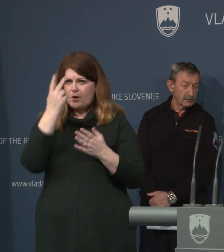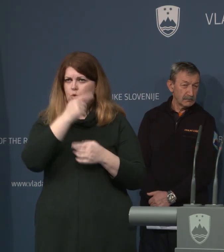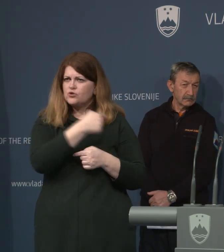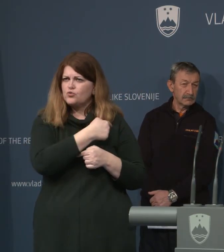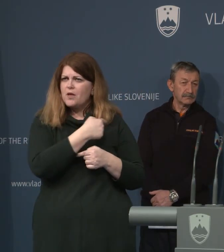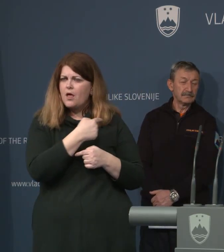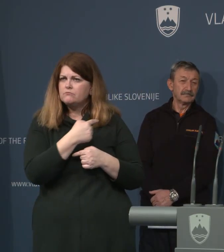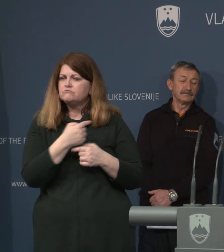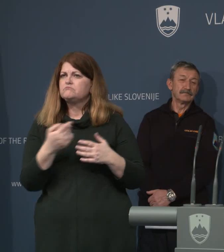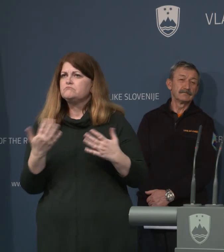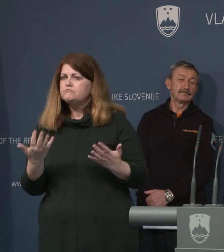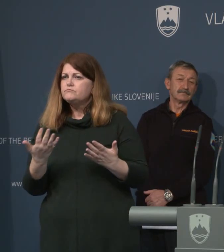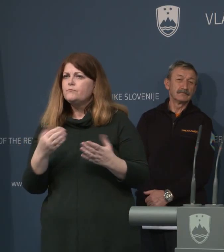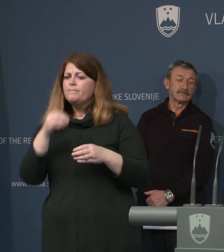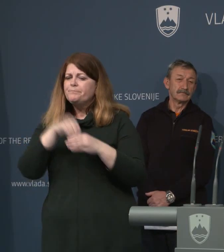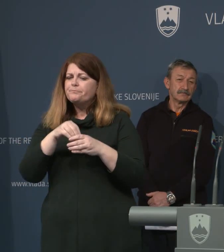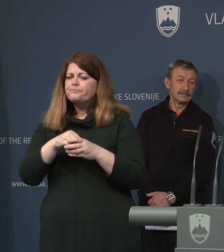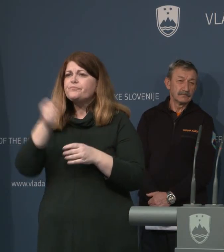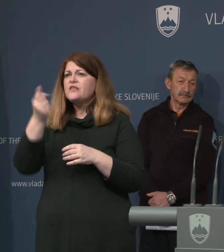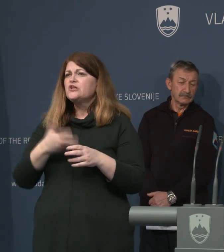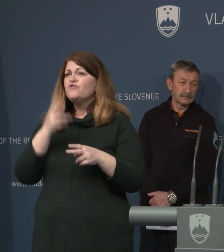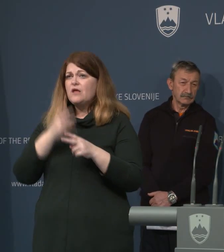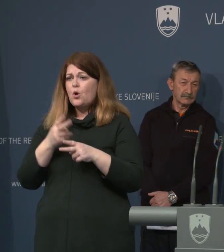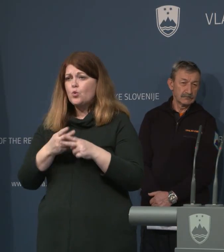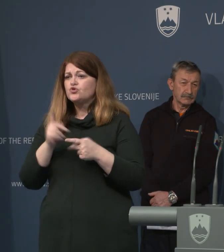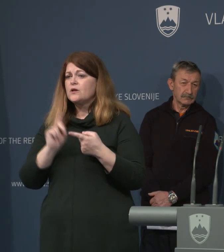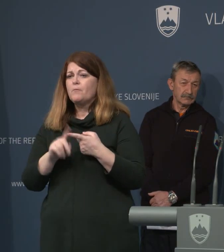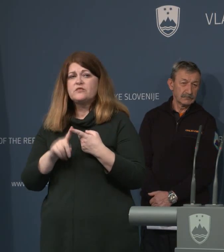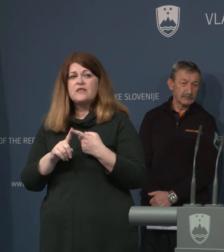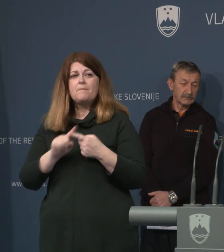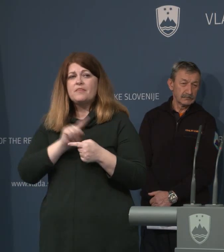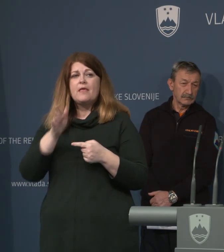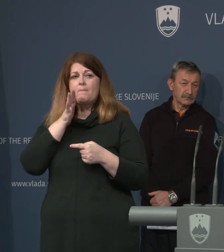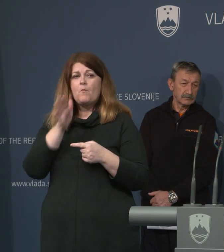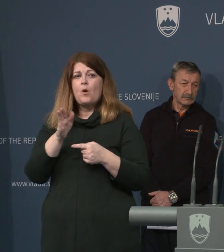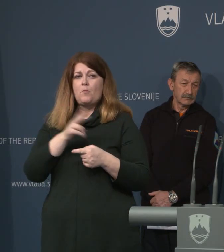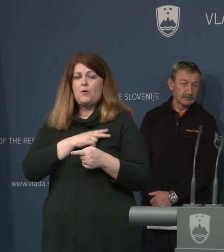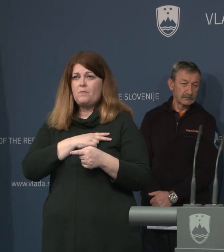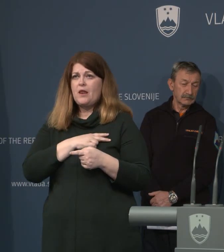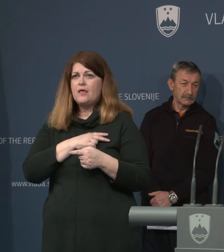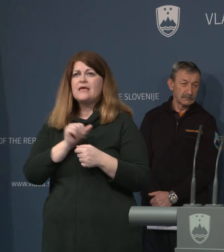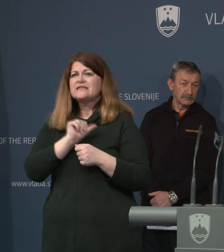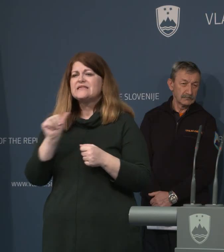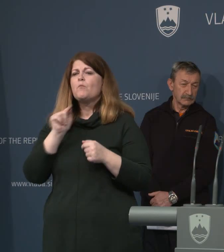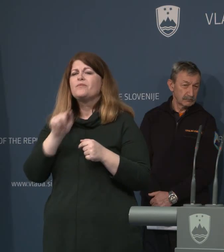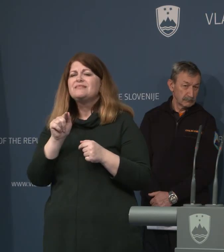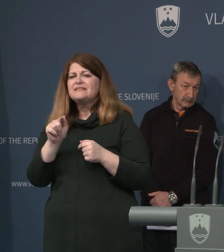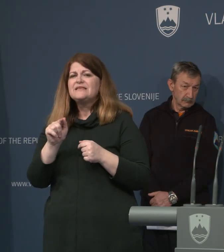razumeli, realne številke okuženih potem nekako ne bomo imeli. Samo